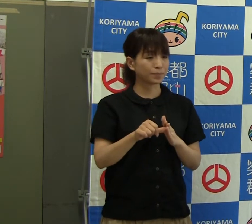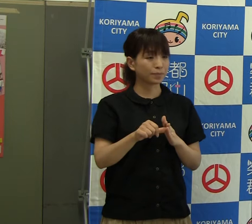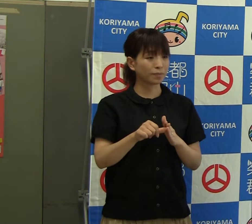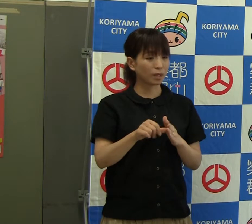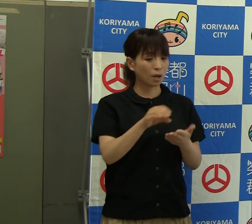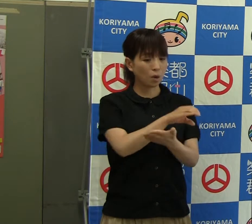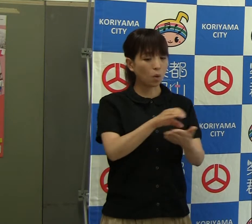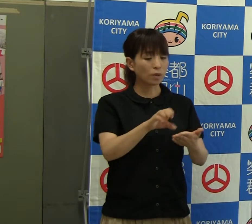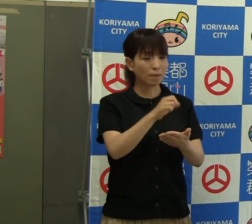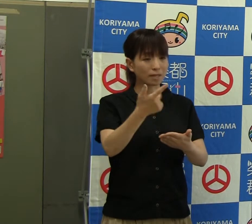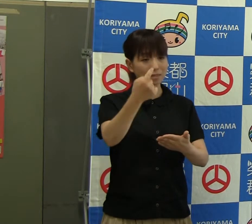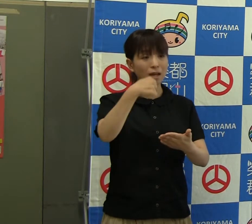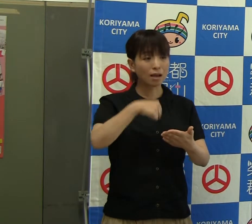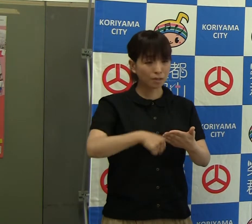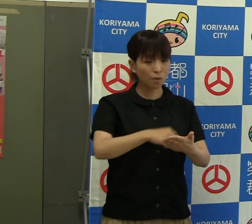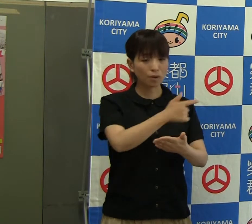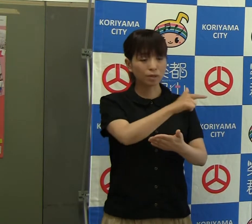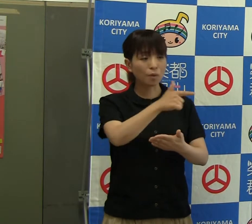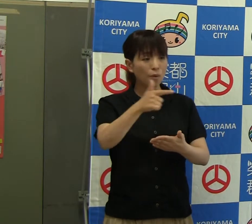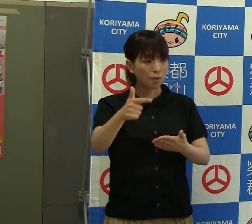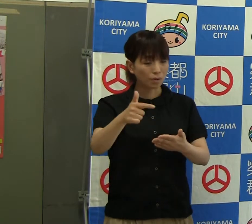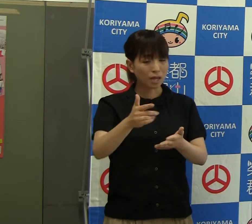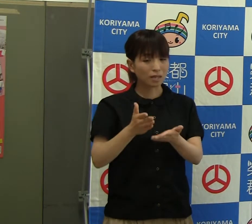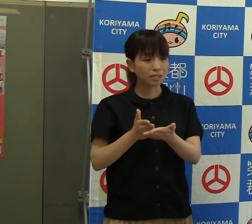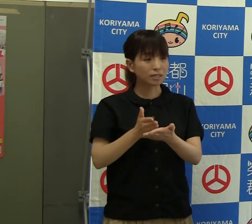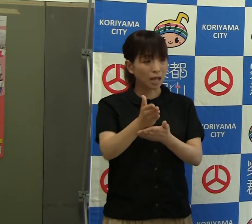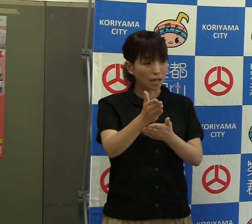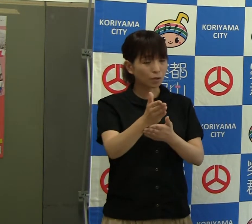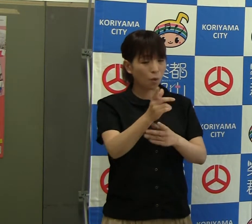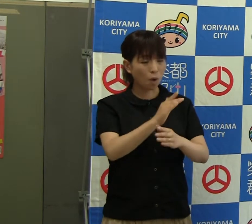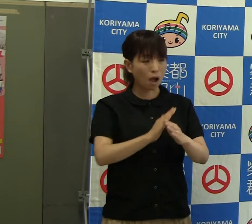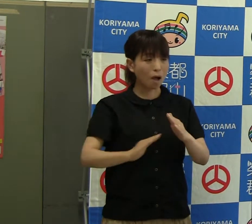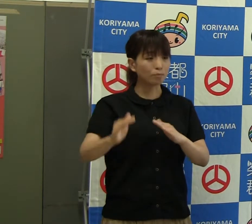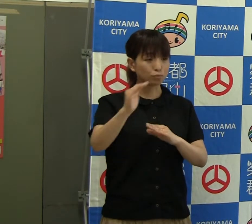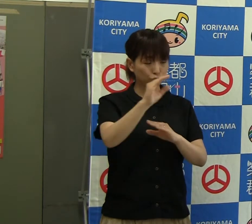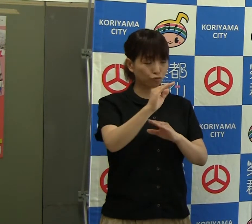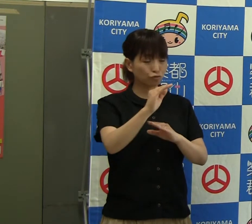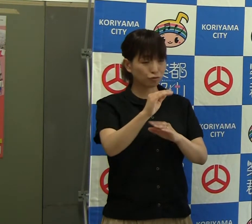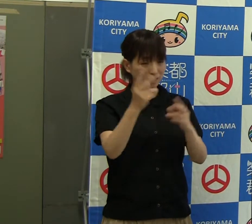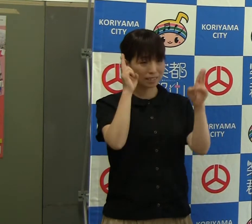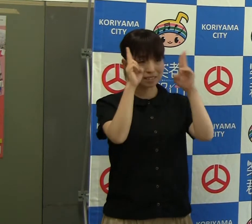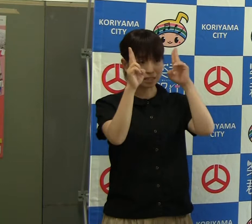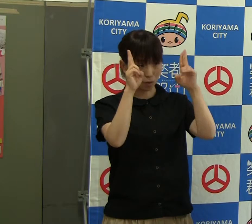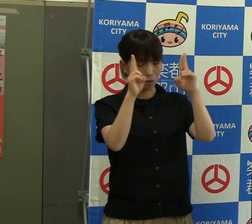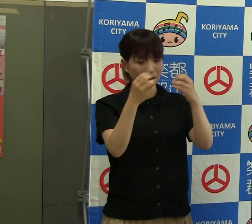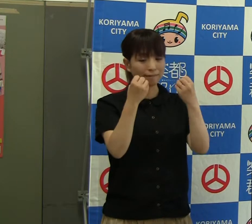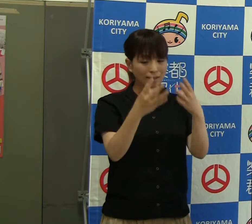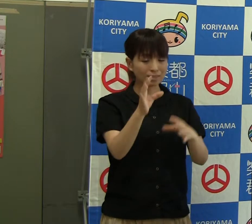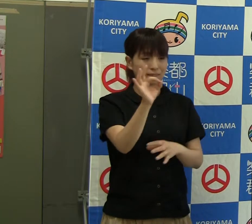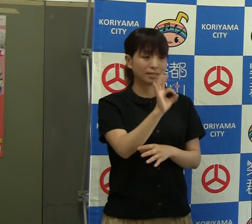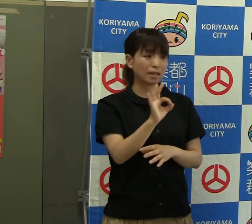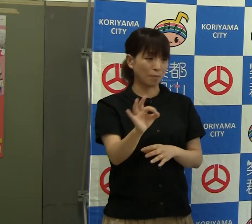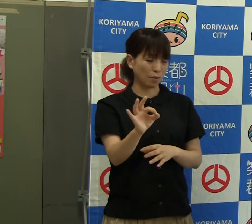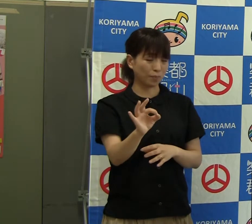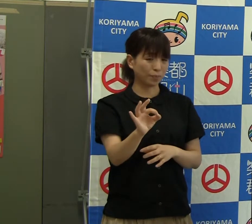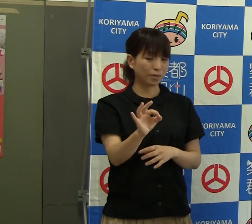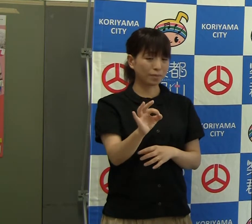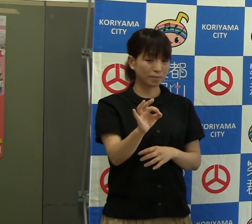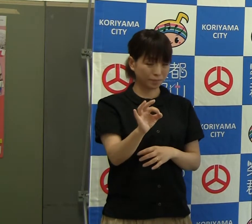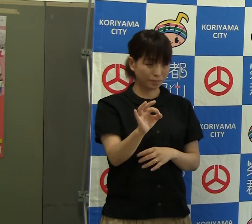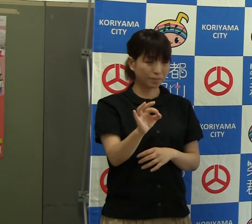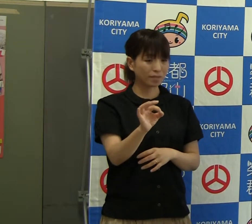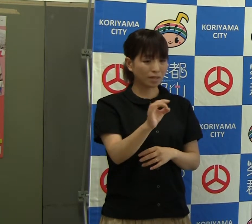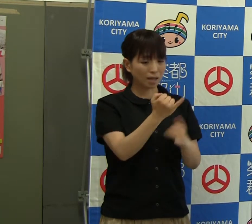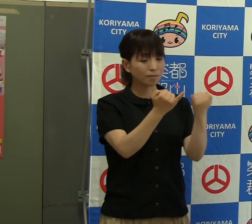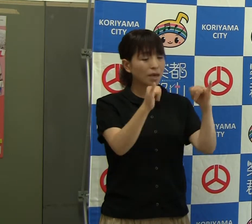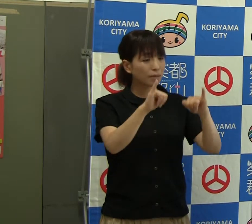郡山市内のさまざまなスタートアップ企業、あるいは新商品、あるいはイベントについてですね、